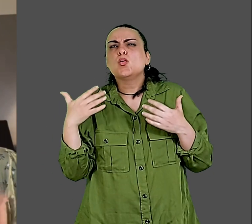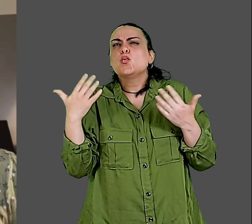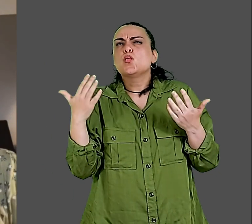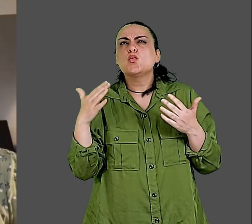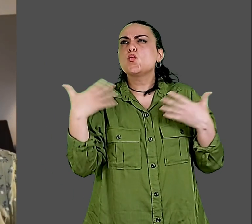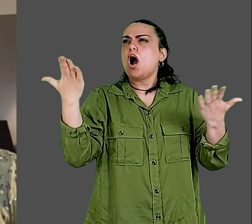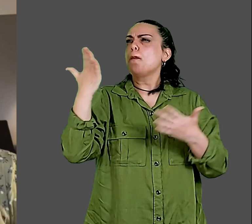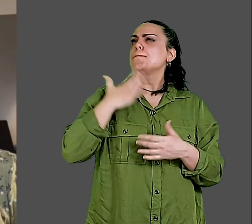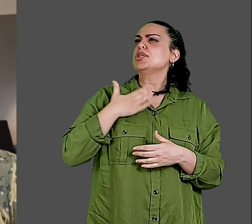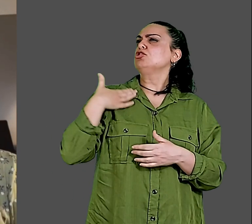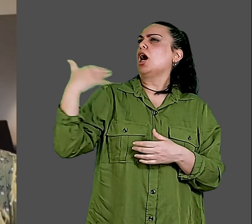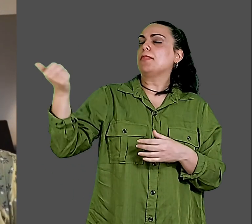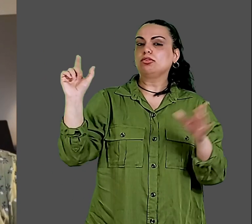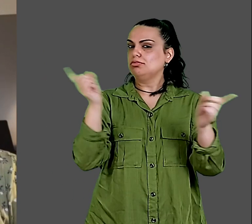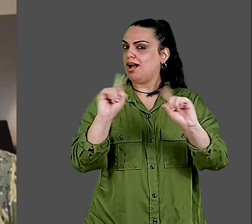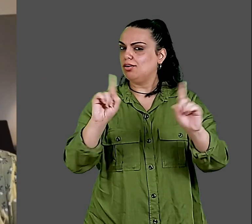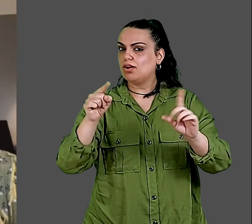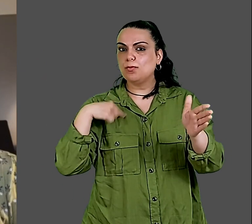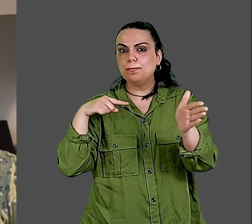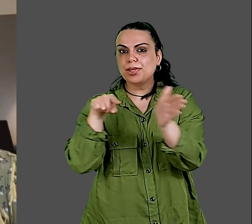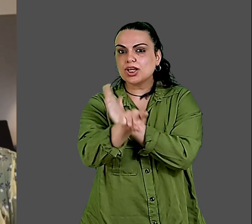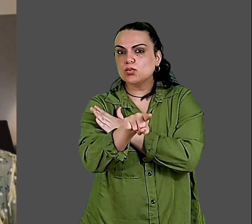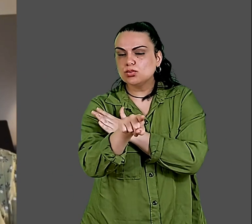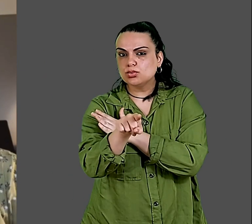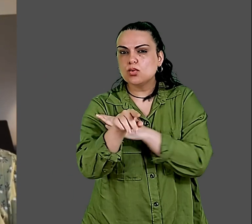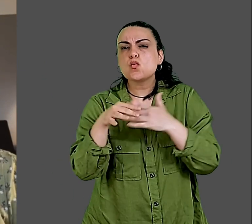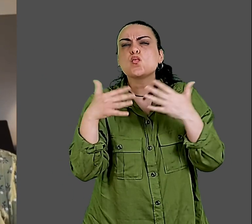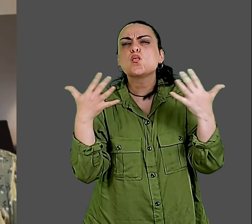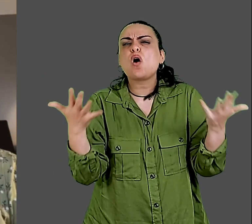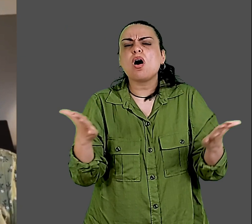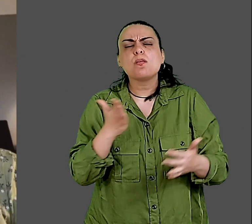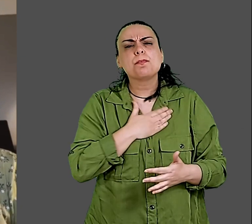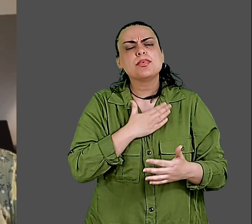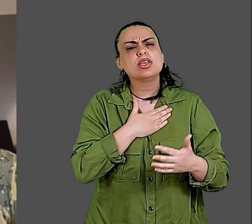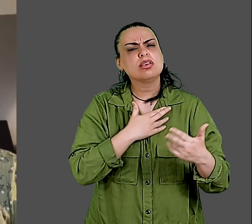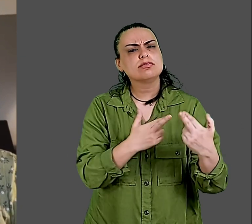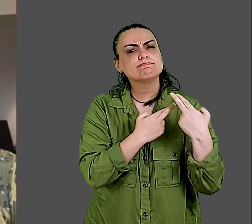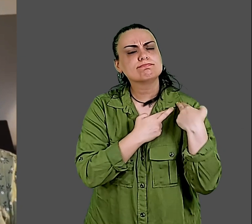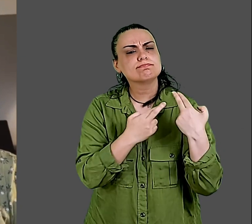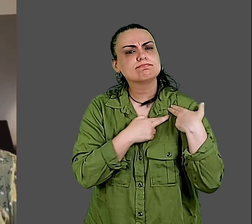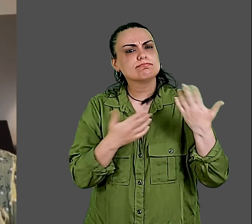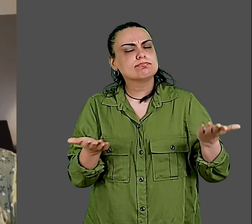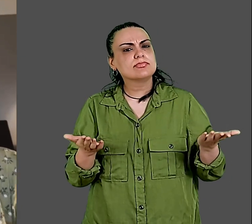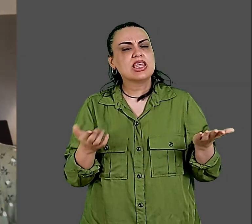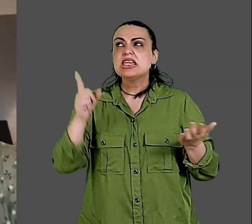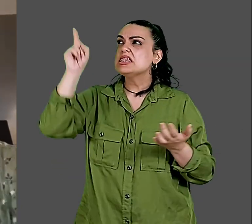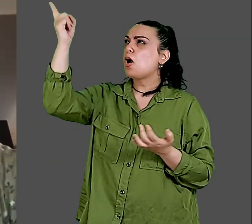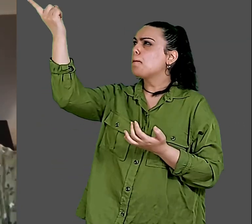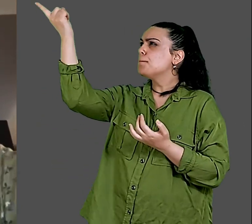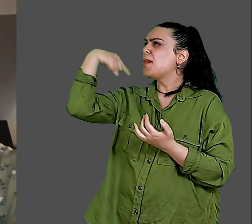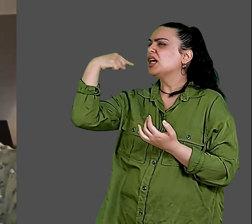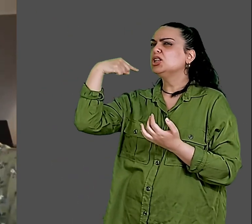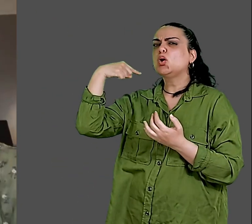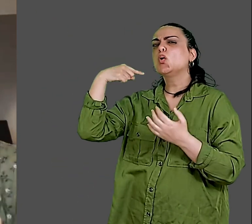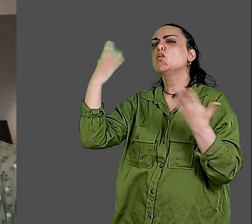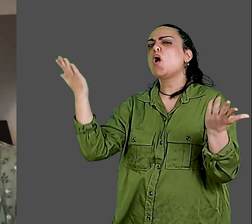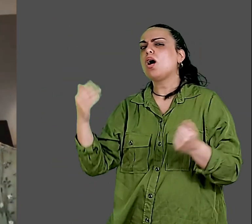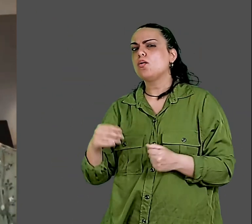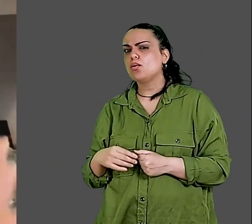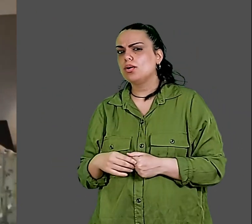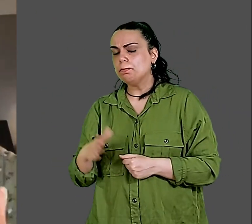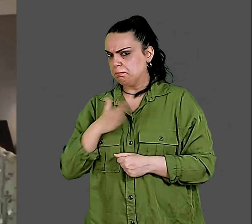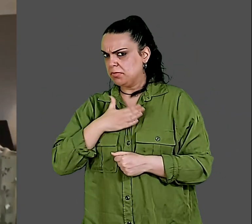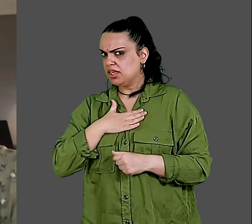qual é o meu chamado, não é essa a pergunta. A pergunta é, qual é a minha missão? Qual é a missão de Deus?